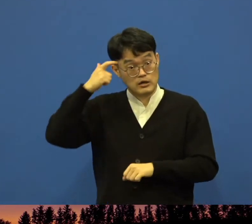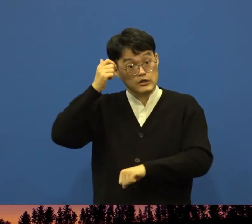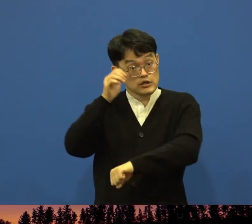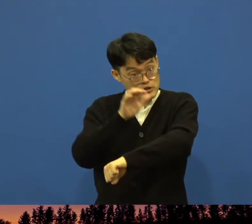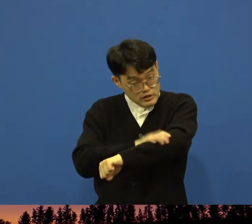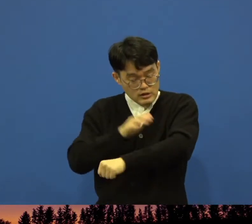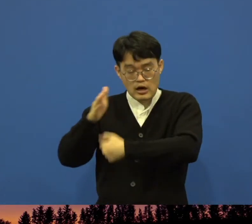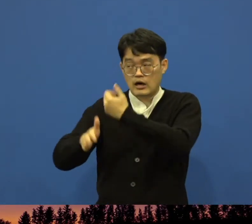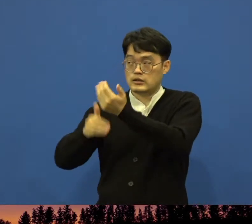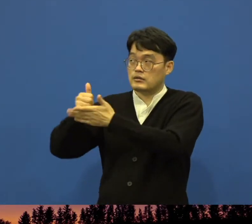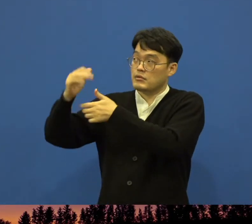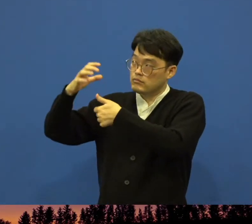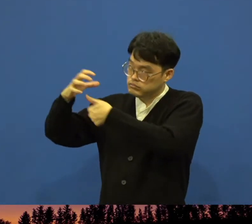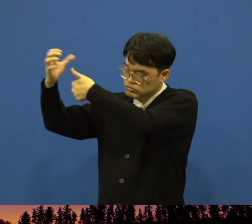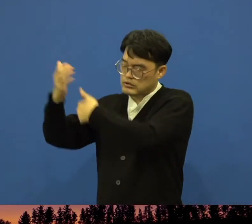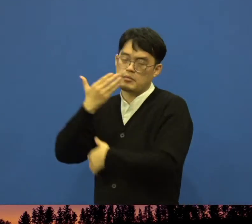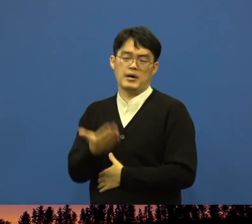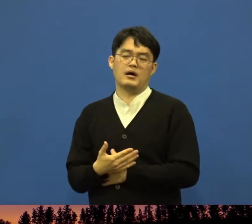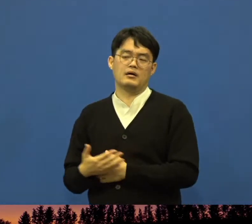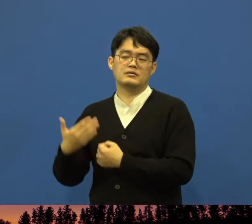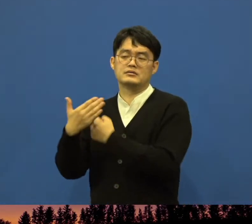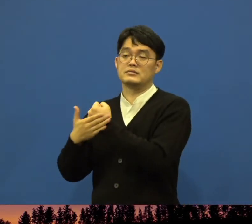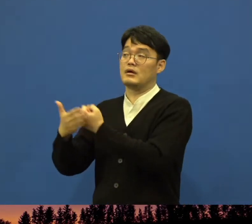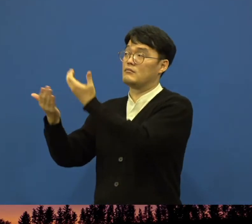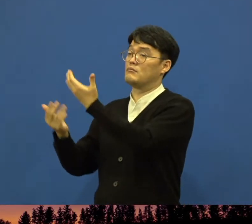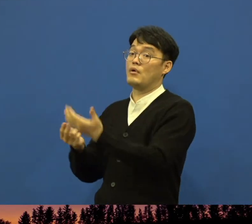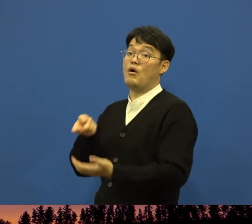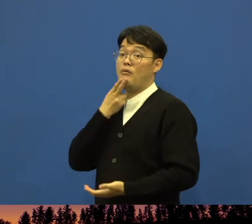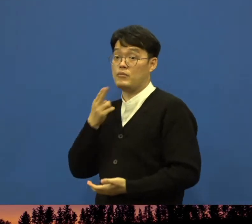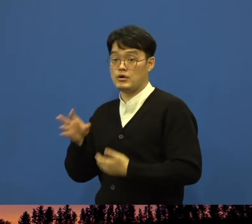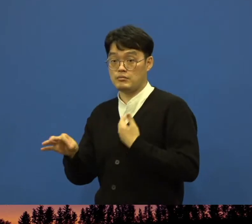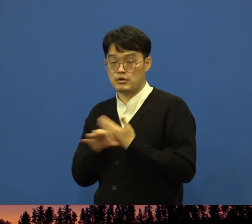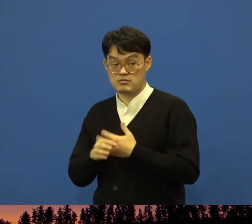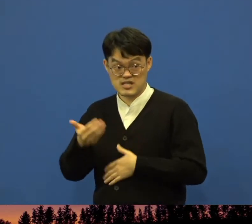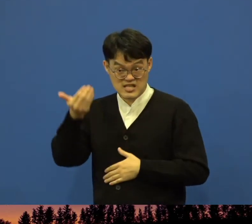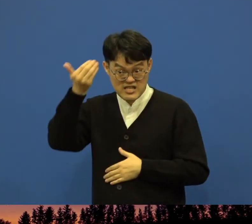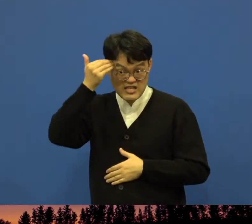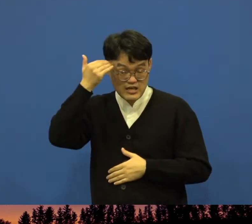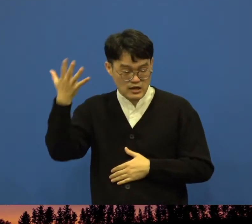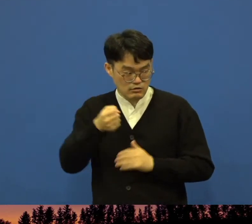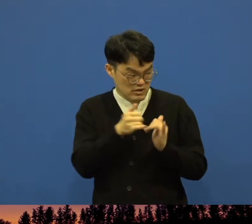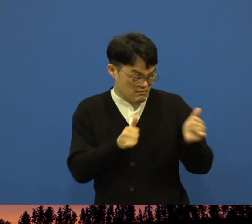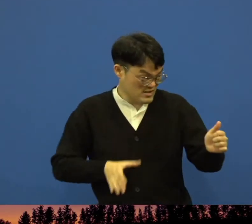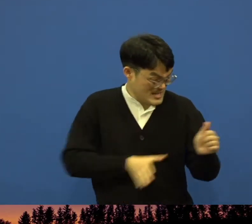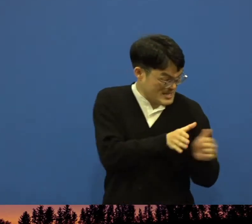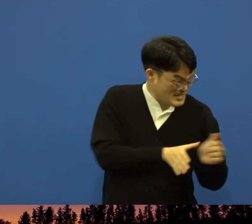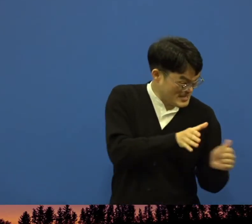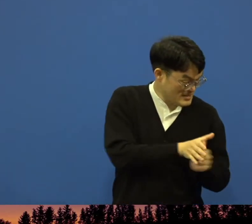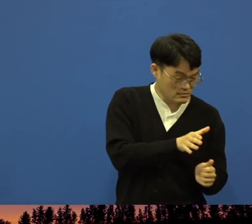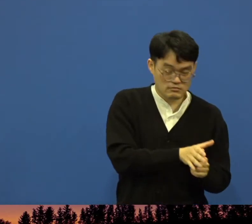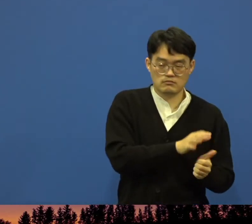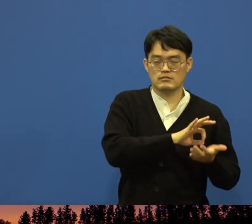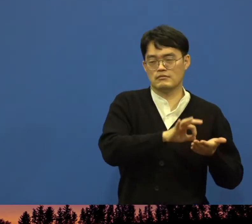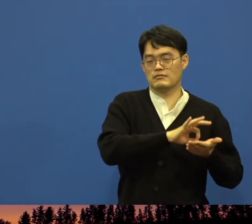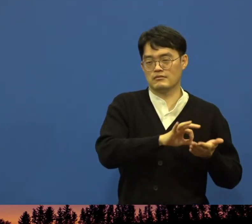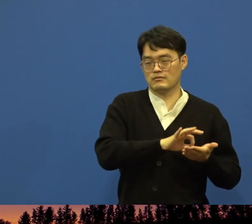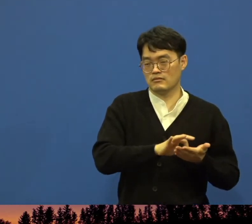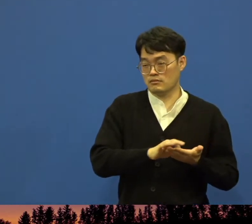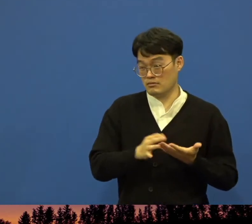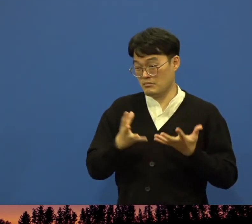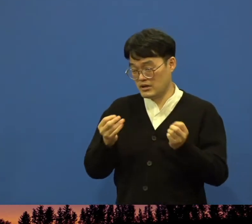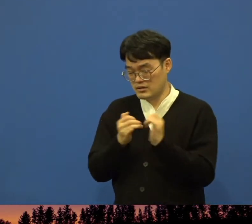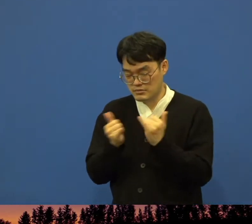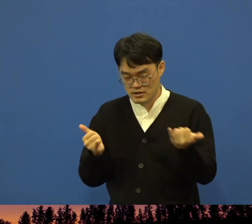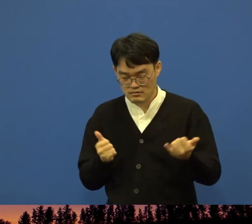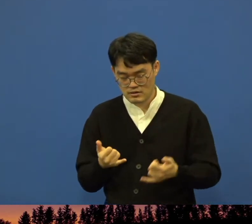있다. 은혜 받지 않으면 지식으로 사람을 죽여요. 여러분 아는 것으로 사람들이 얼마나 교만하고 그래서